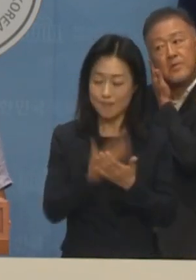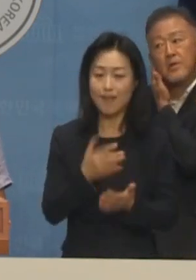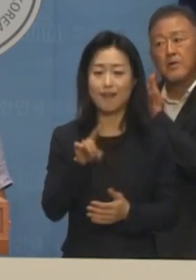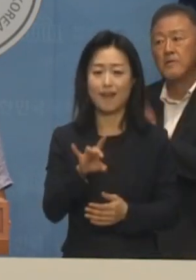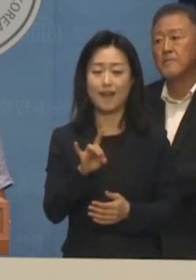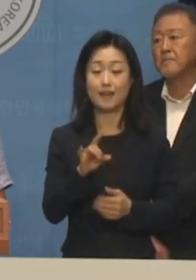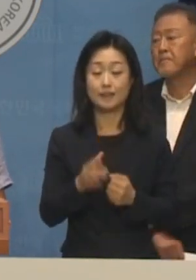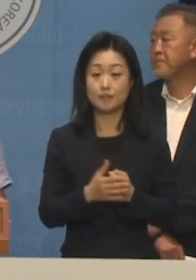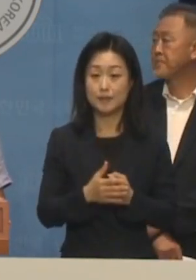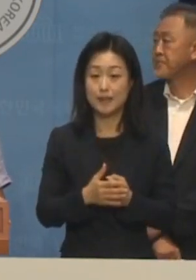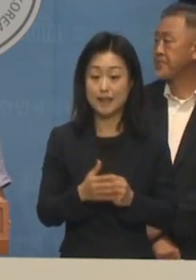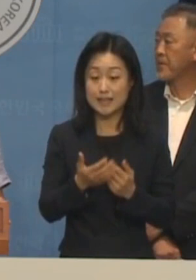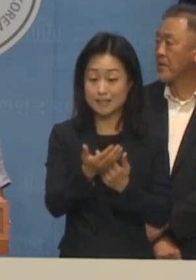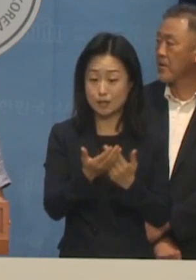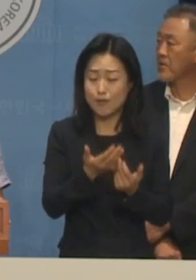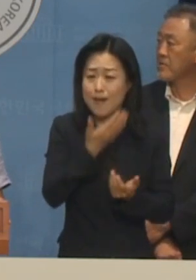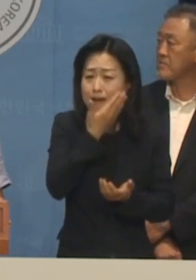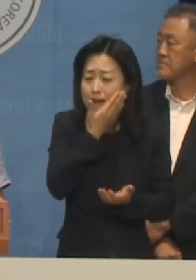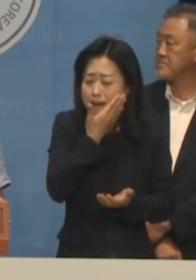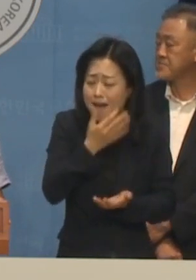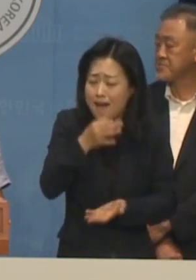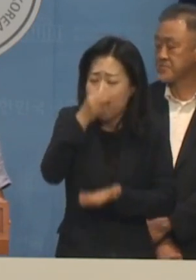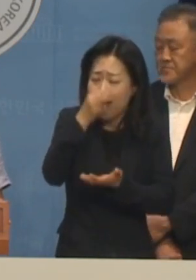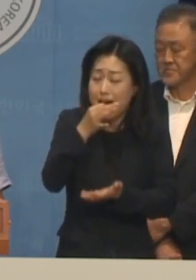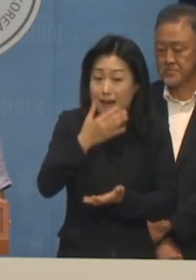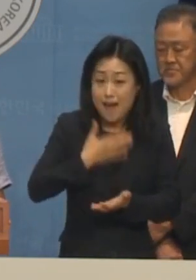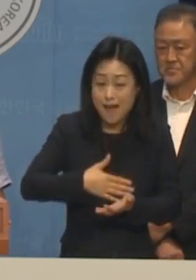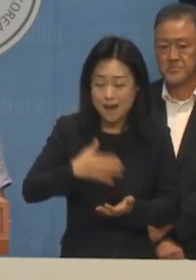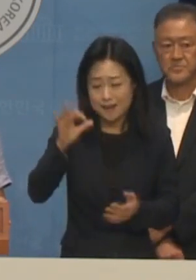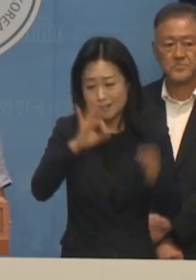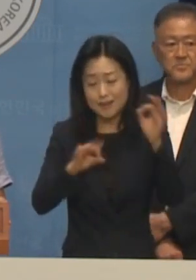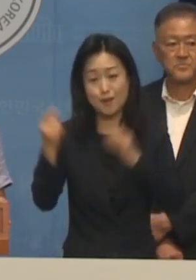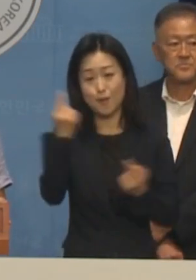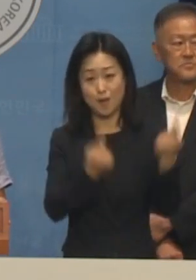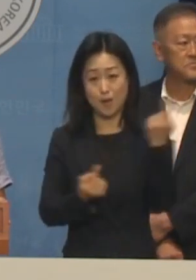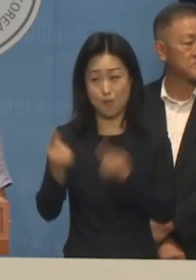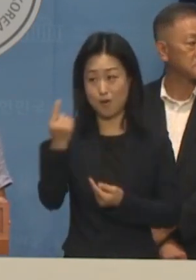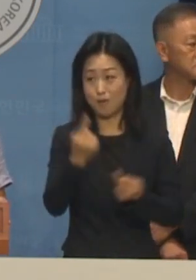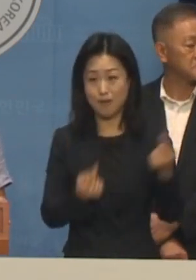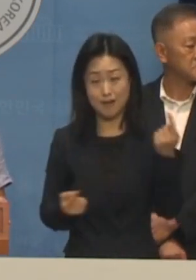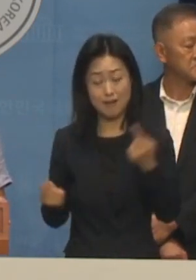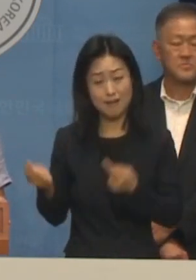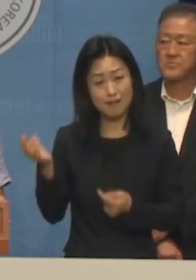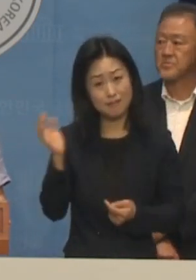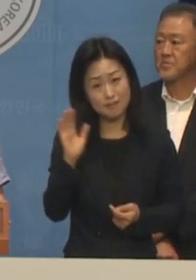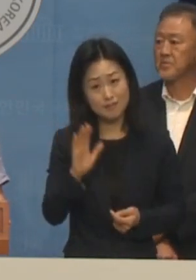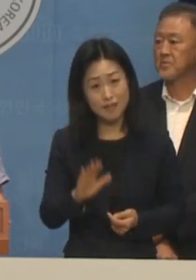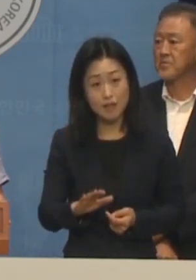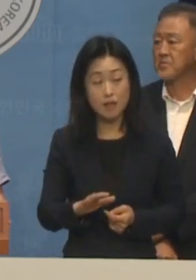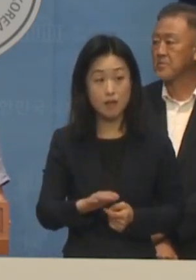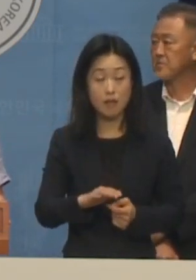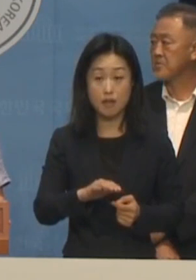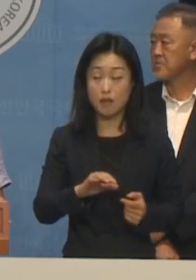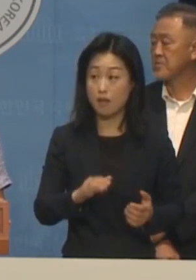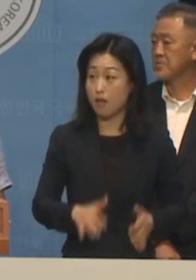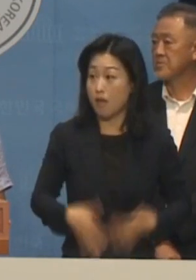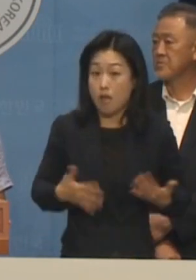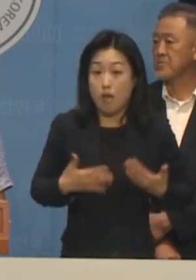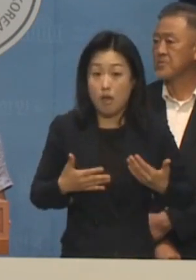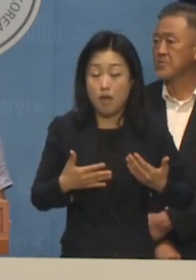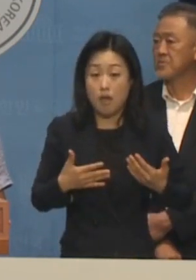분들이 제주도의 가치를 알고 많이 찾아주셨습니다. 그런데 너무 빠른 속도로 너무